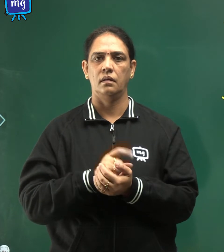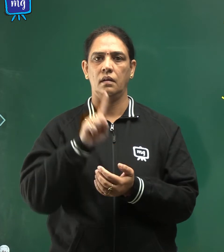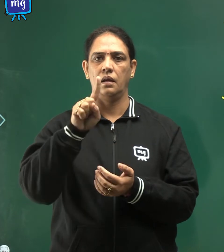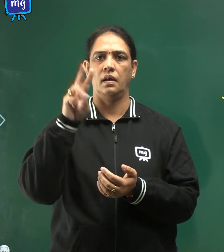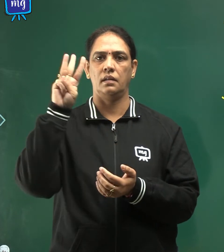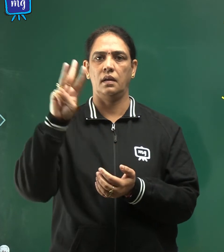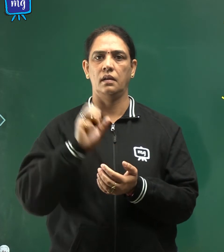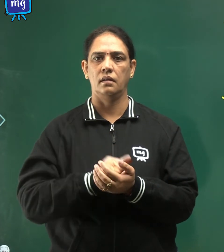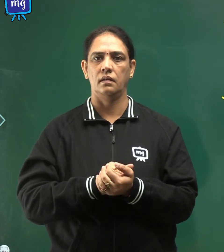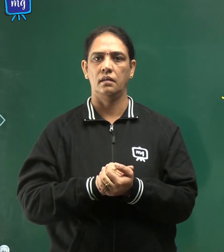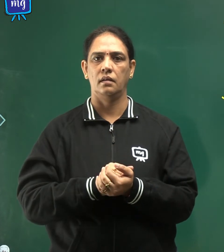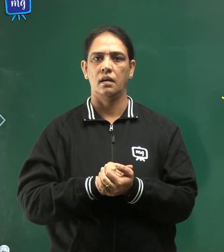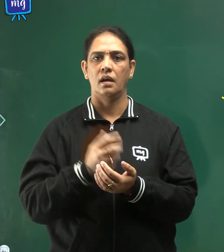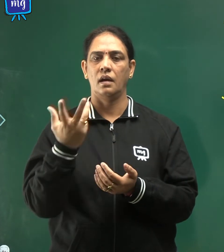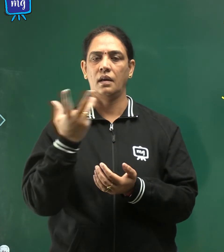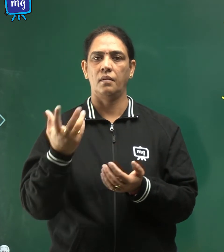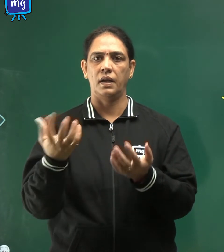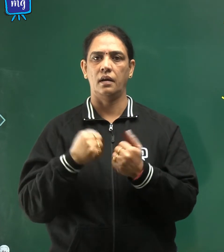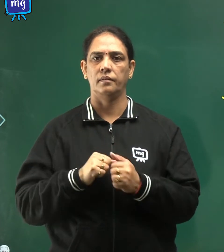13 कितना आया?